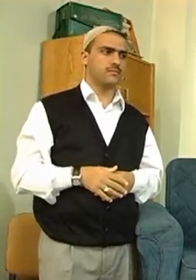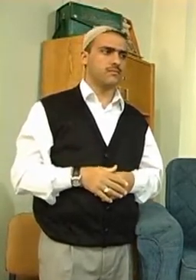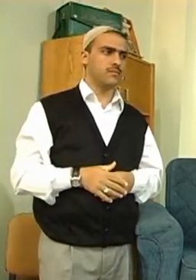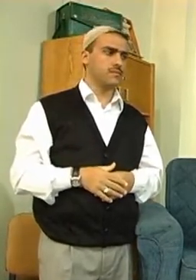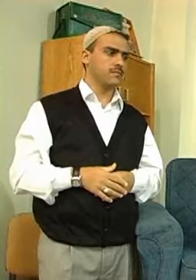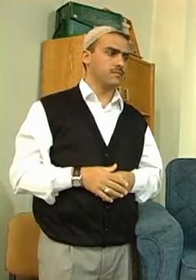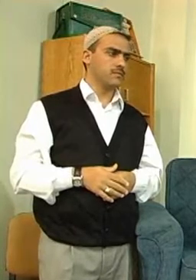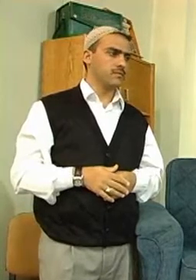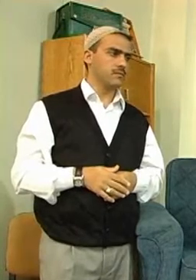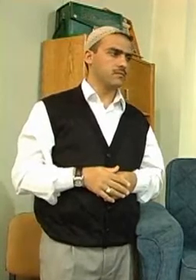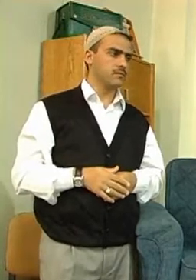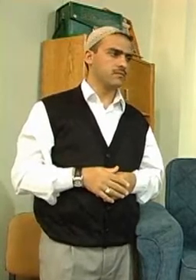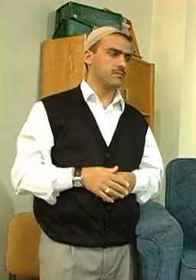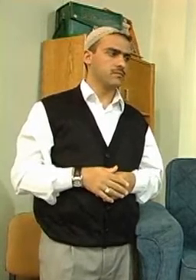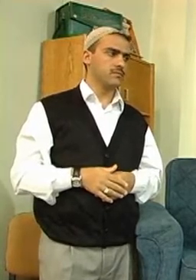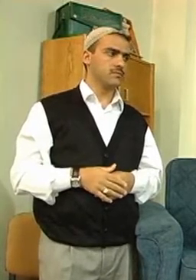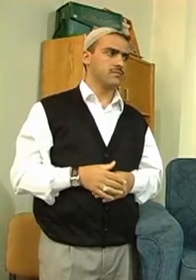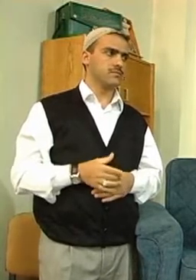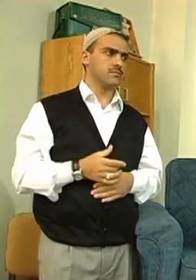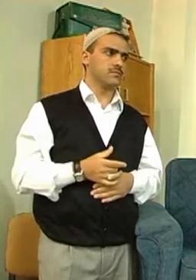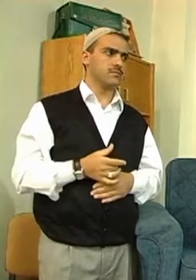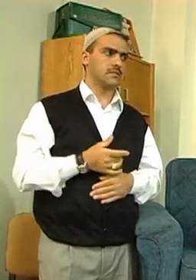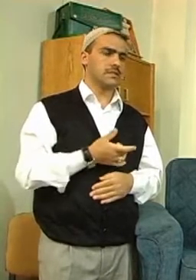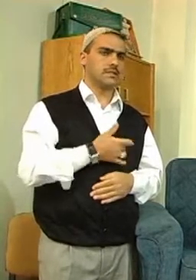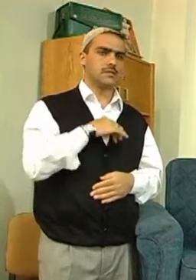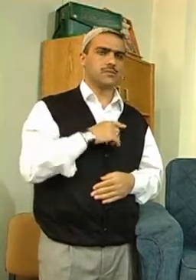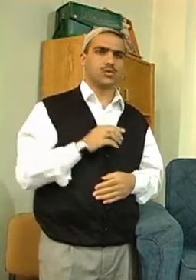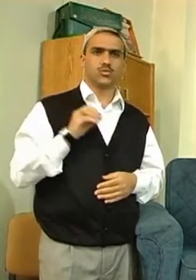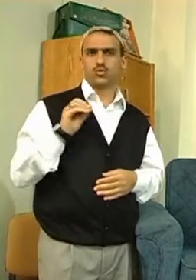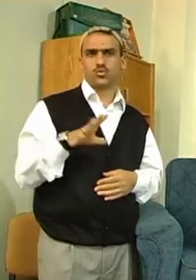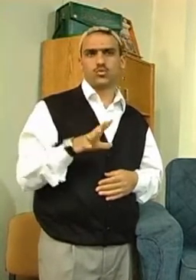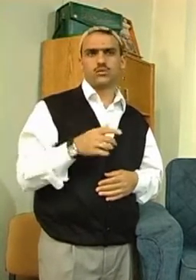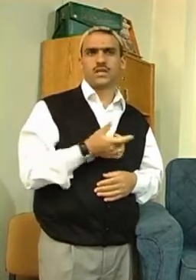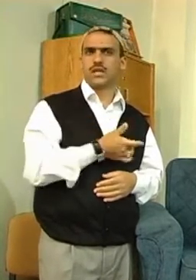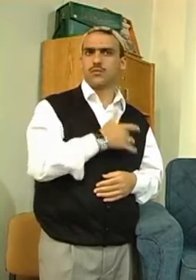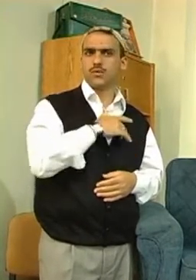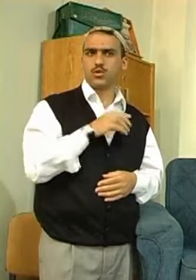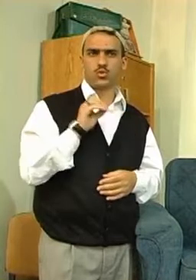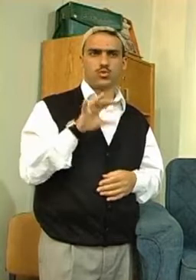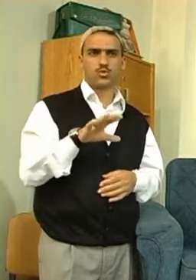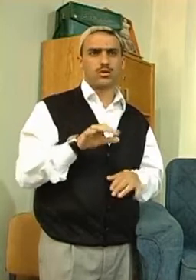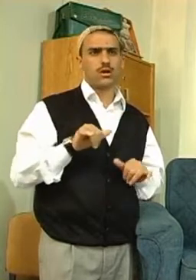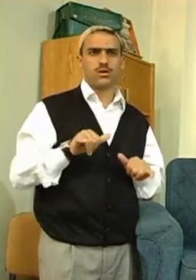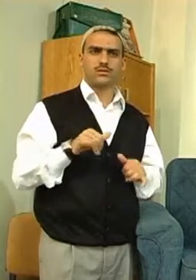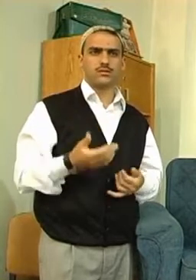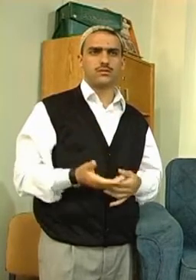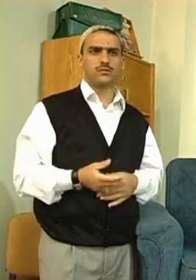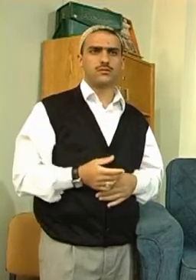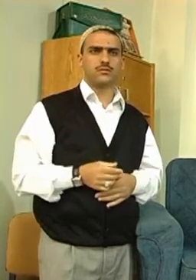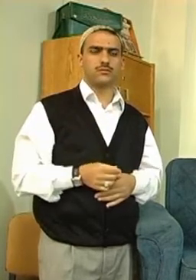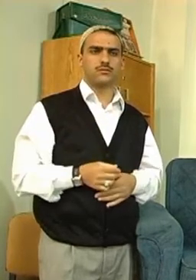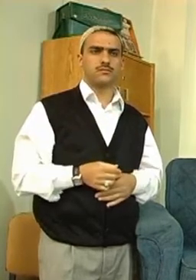iman nuruyla, nur, iman da bir nur, değil mi? İman nuru ne yapıyor?